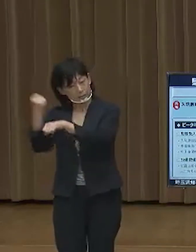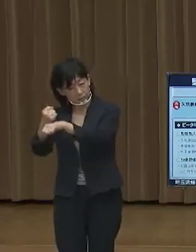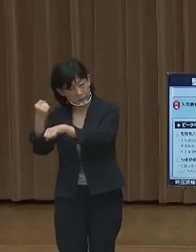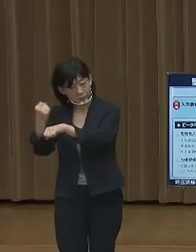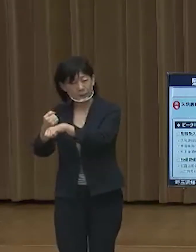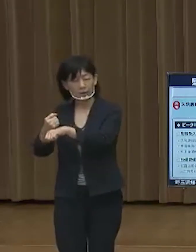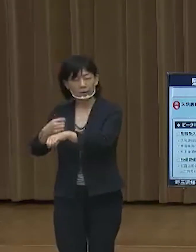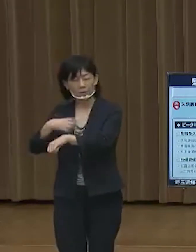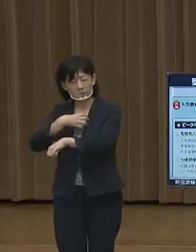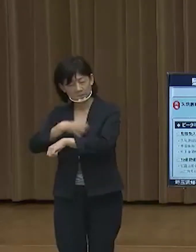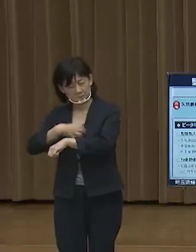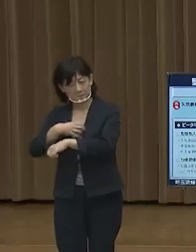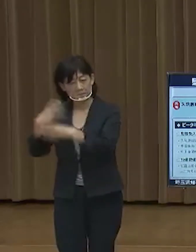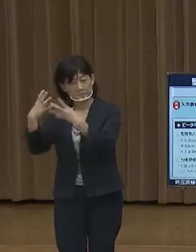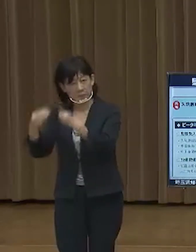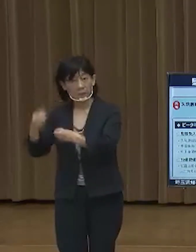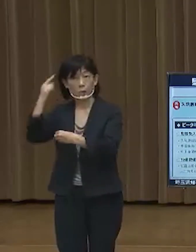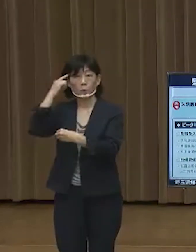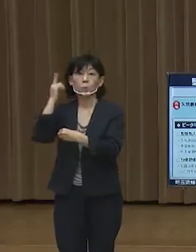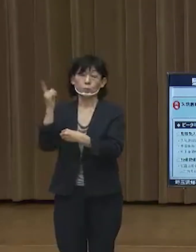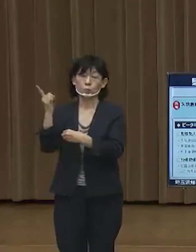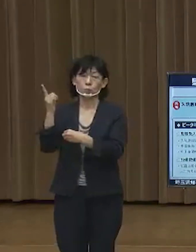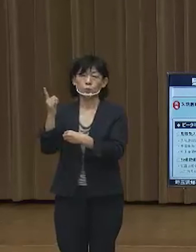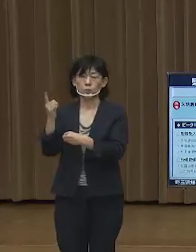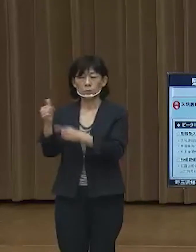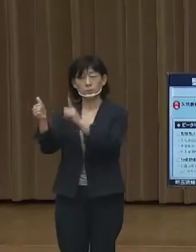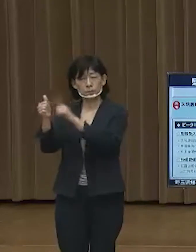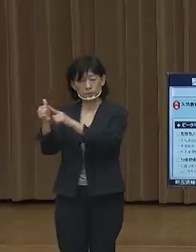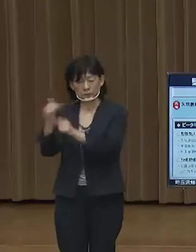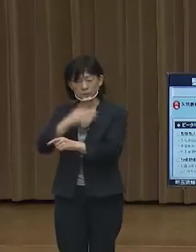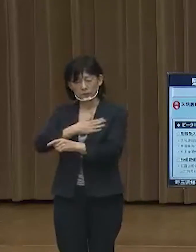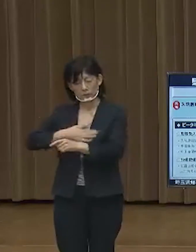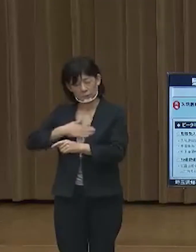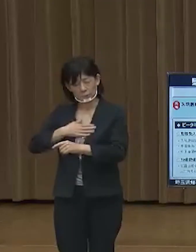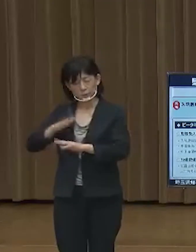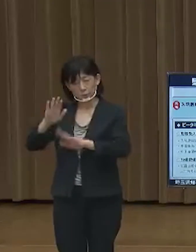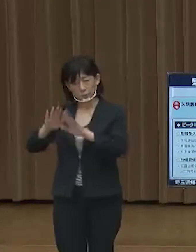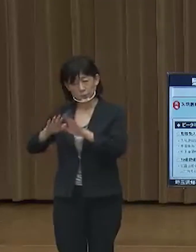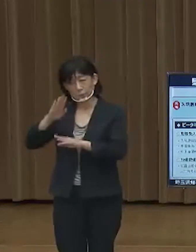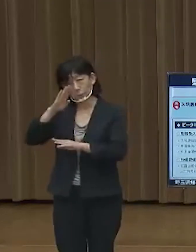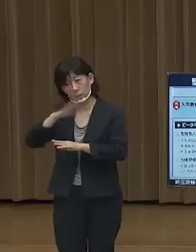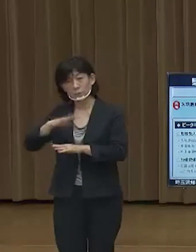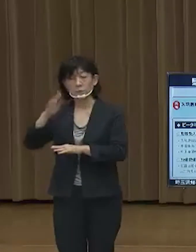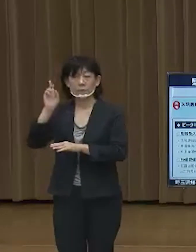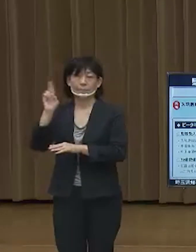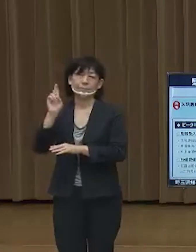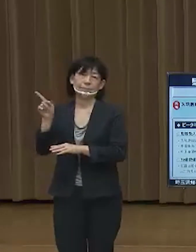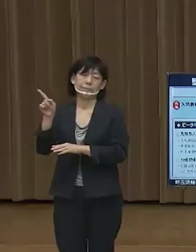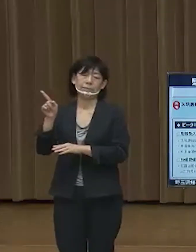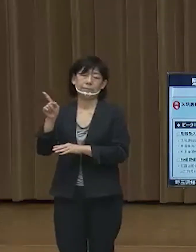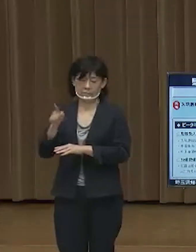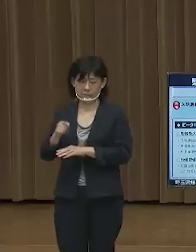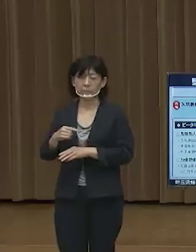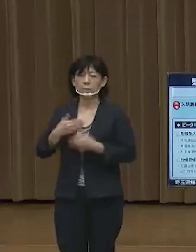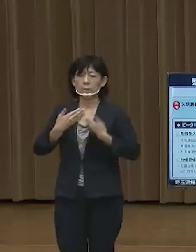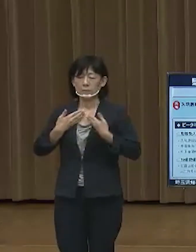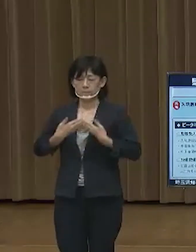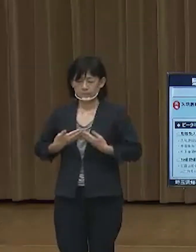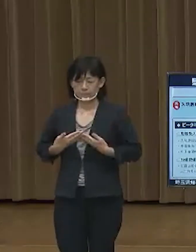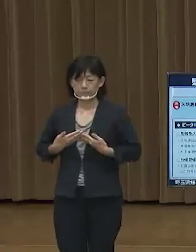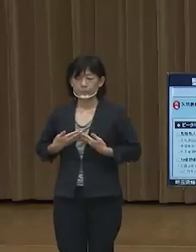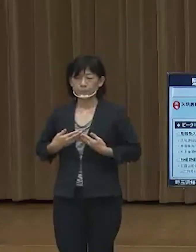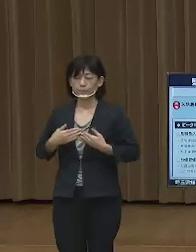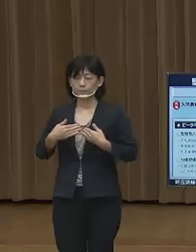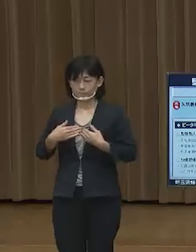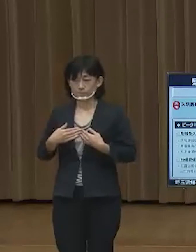ふうに思っております。ご自身のご健康の問題もあると聞いていますので、まずは心と体をお休みいただきたいというふうに申し上げ